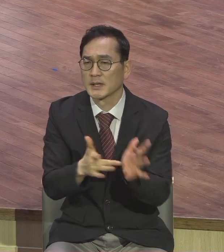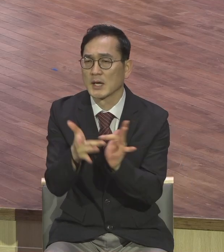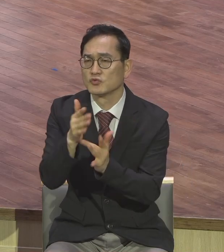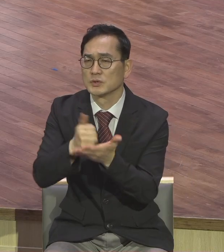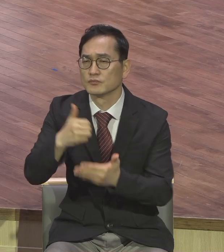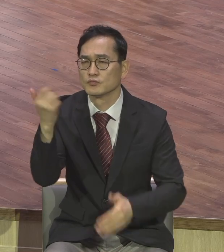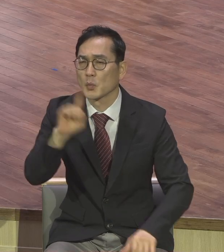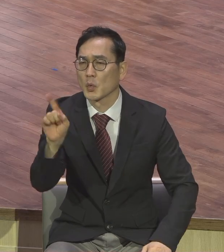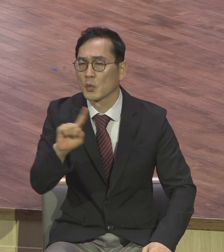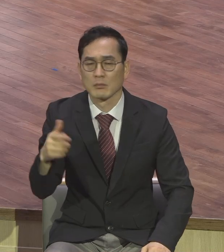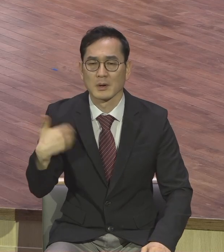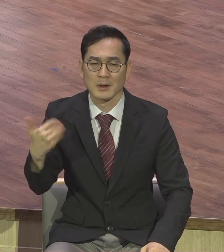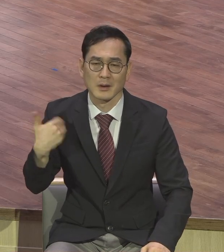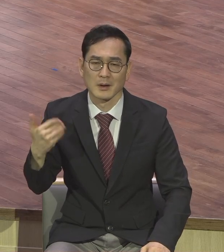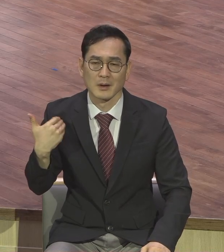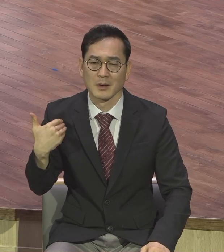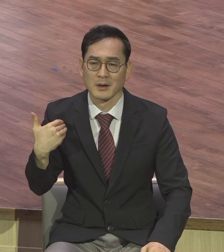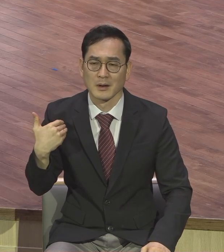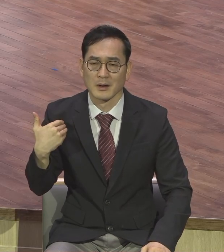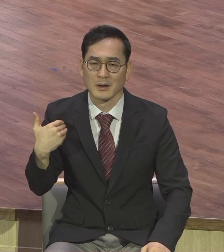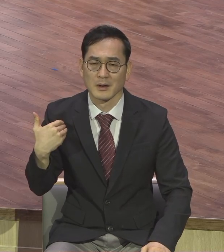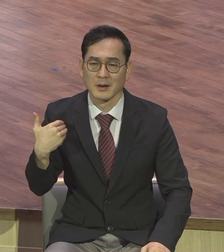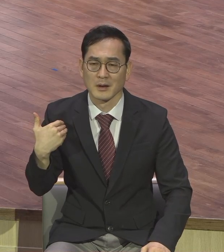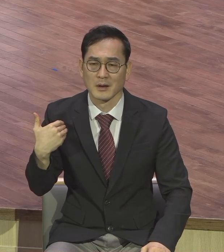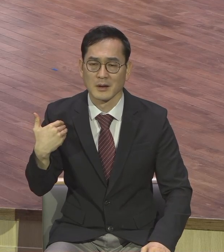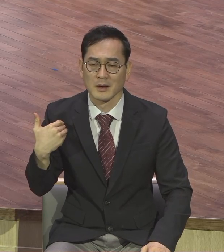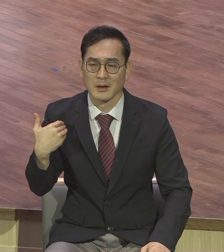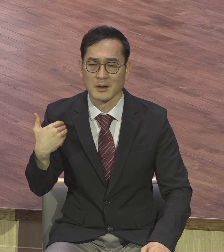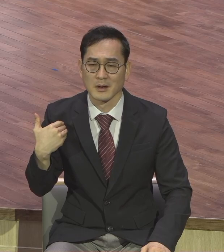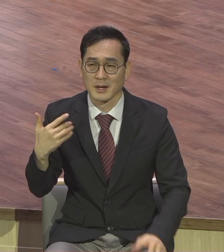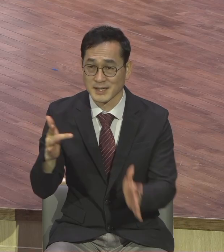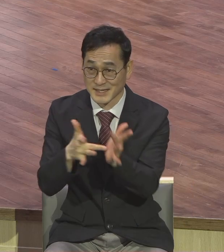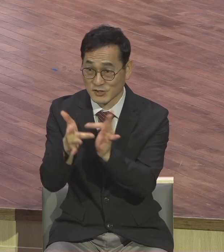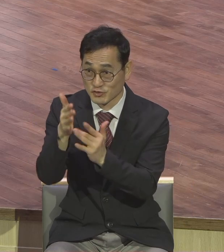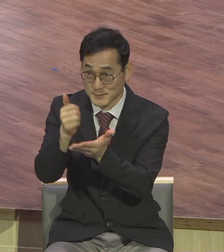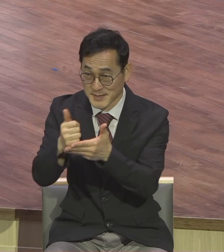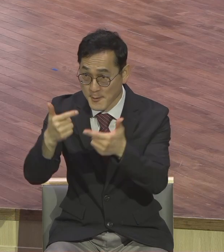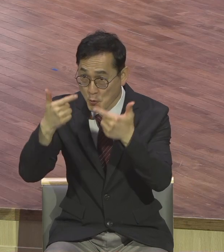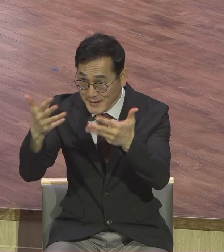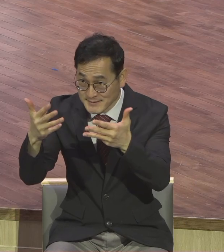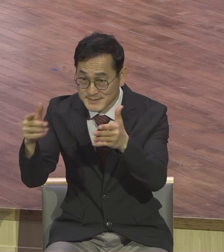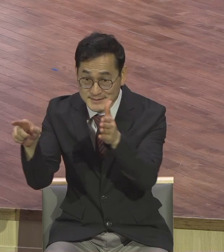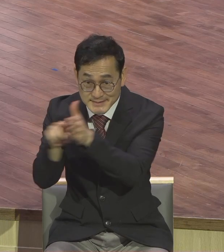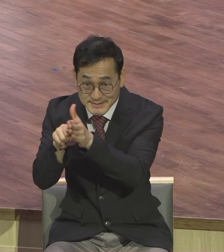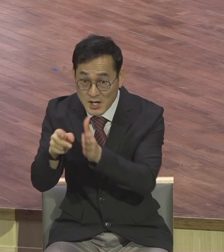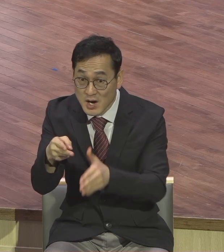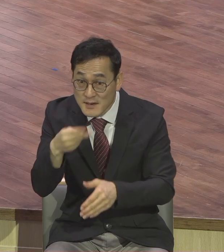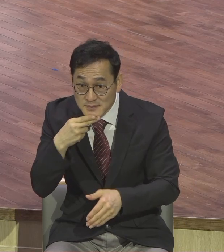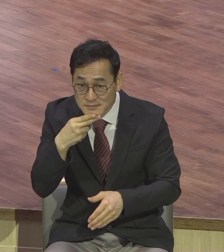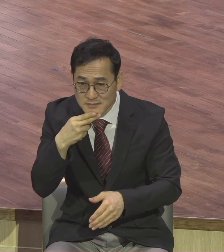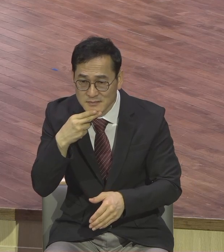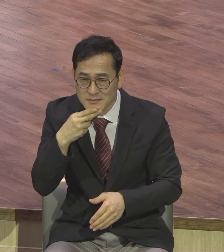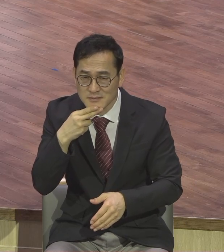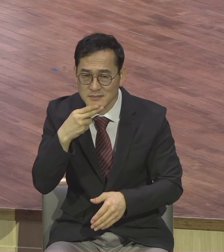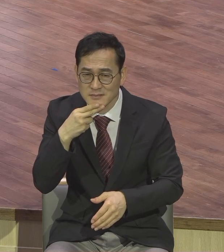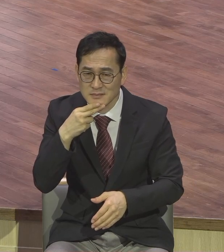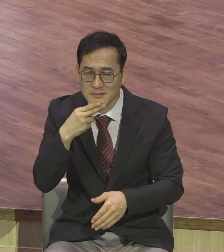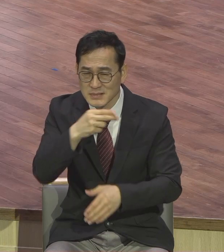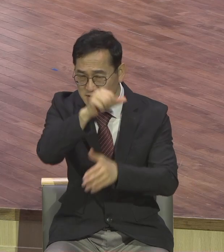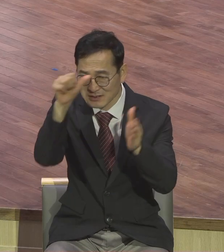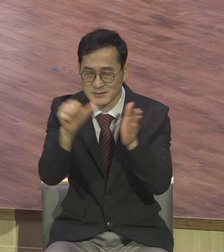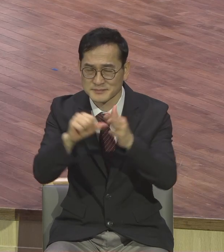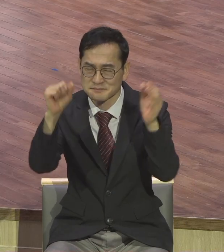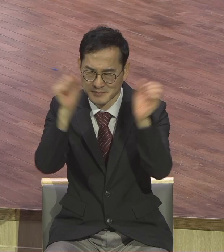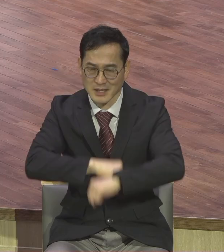신앙생활은 예수 그리스도에 대한 분명한 답이 없으면요. 그 인생은 바벨탑이 되고 말아요. 바벨탑이